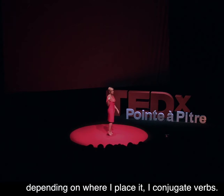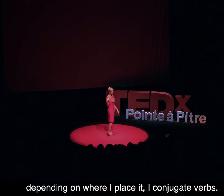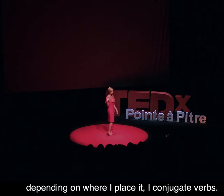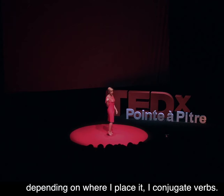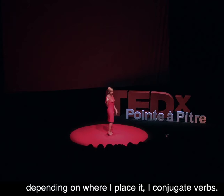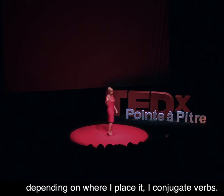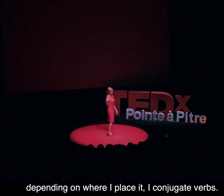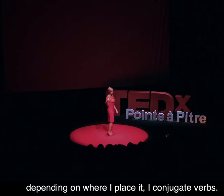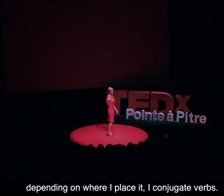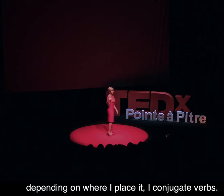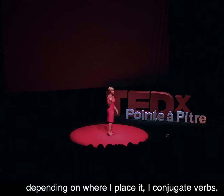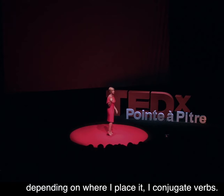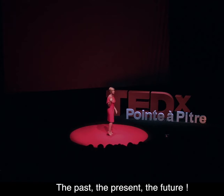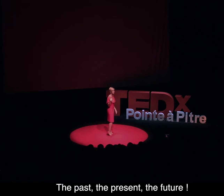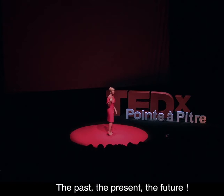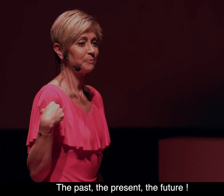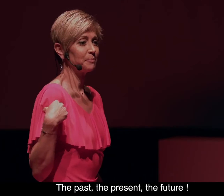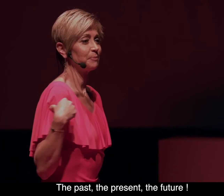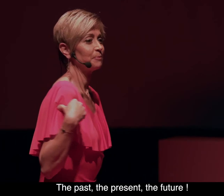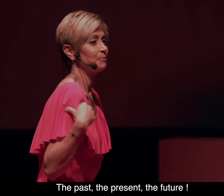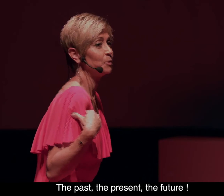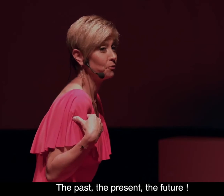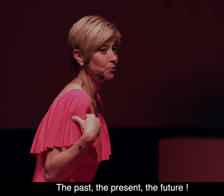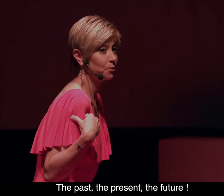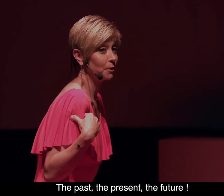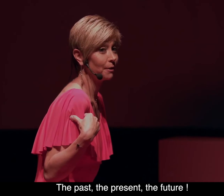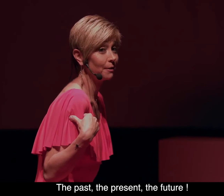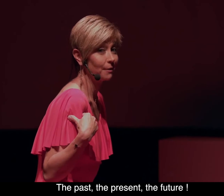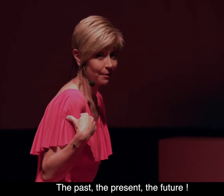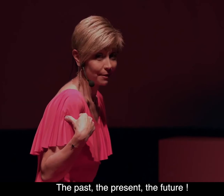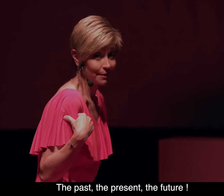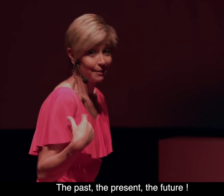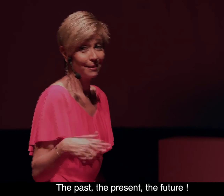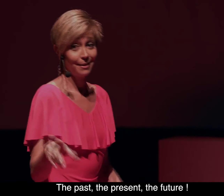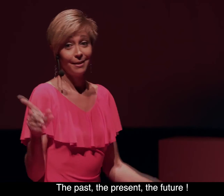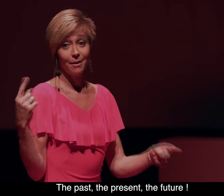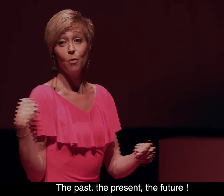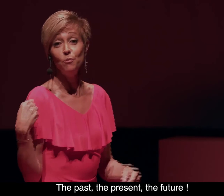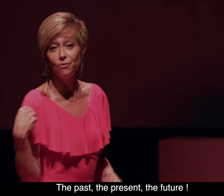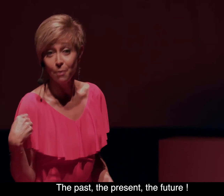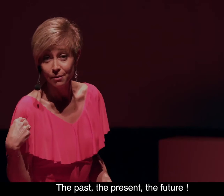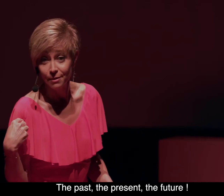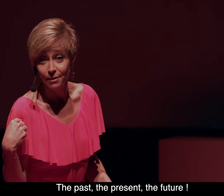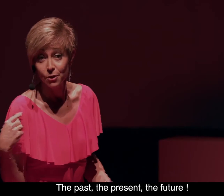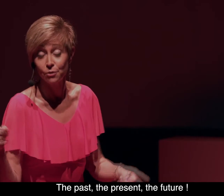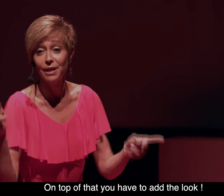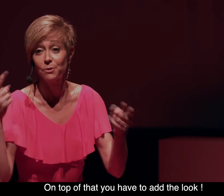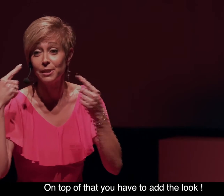Le passé, le présent, le futur. Au mouvement, je vais associer